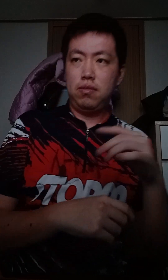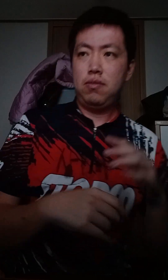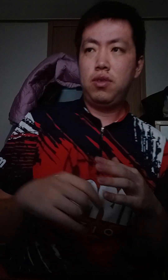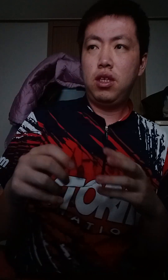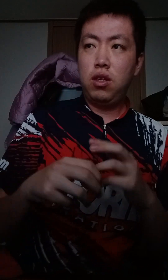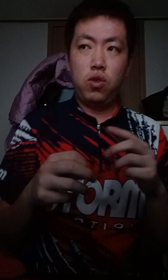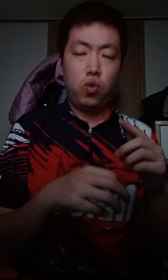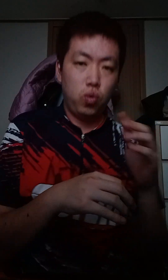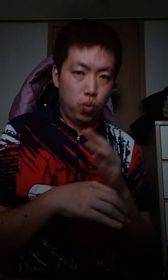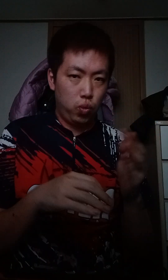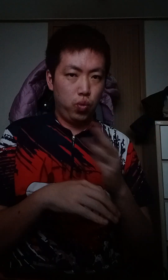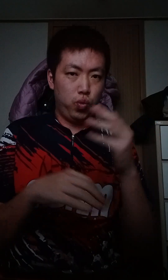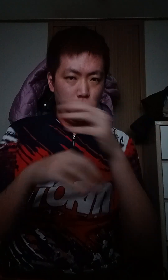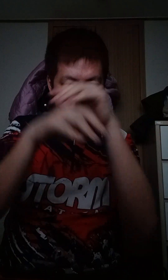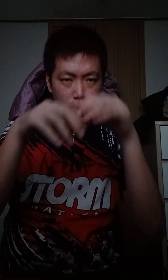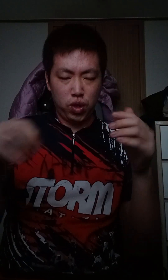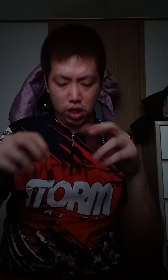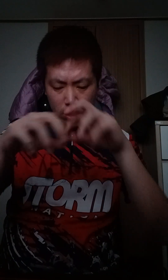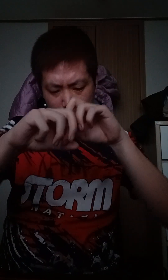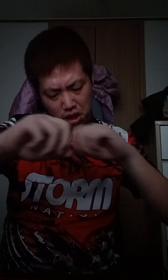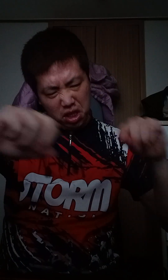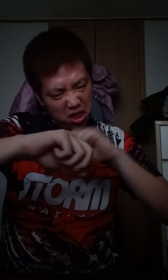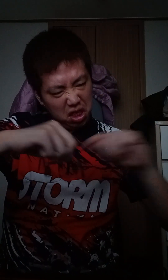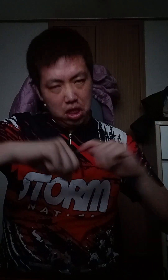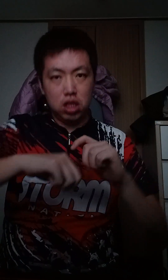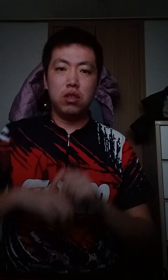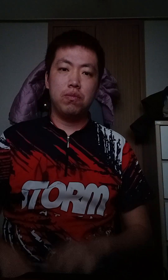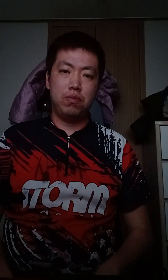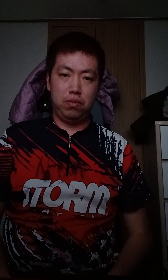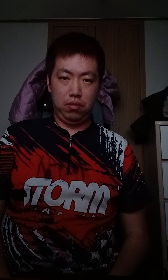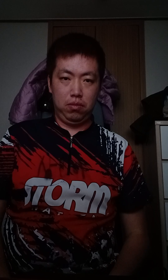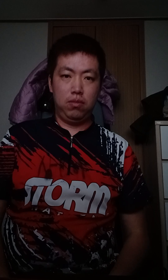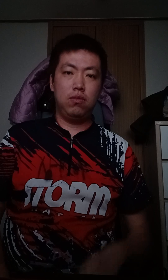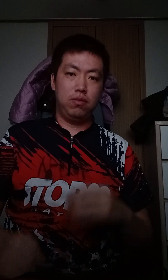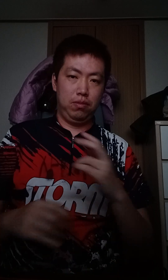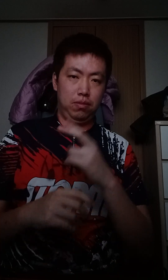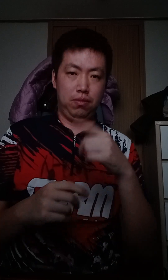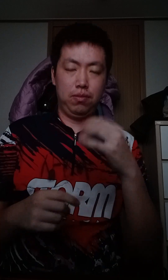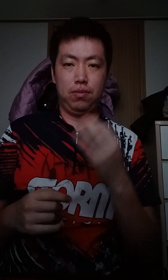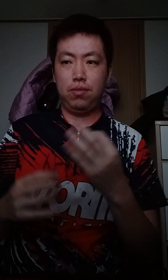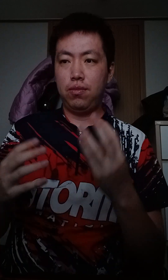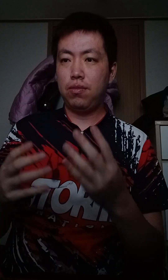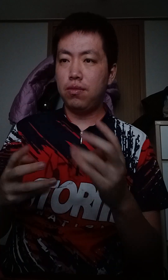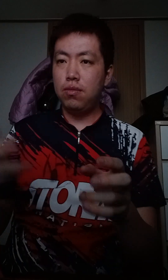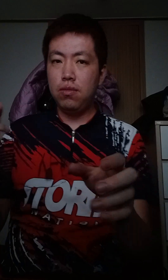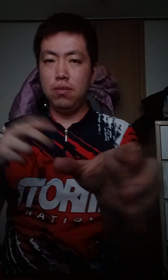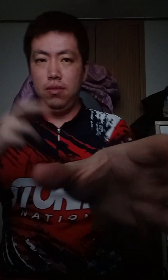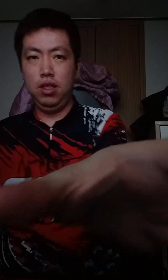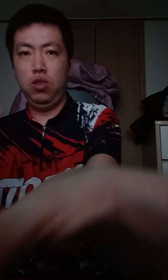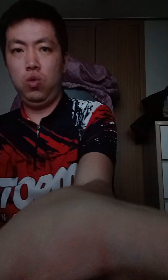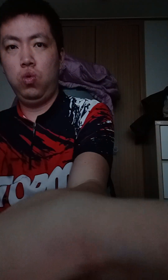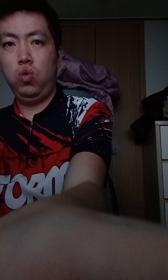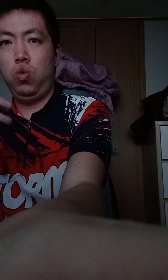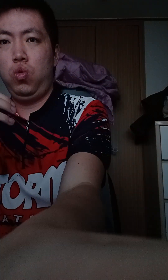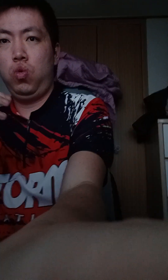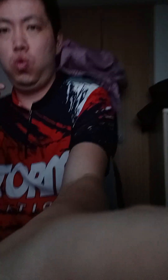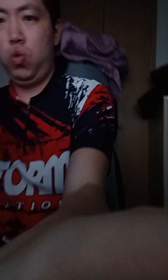버스는 운전석 깊숙이 찌그러졌습니다. 오늘 새벽 5시 40분쯤 중부 내륙 고속도로 여주분기점